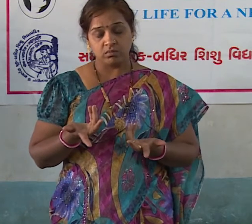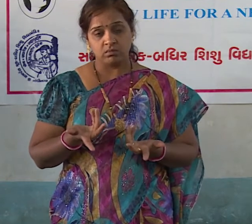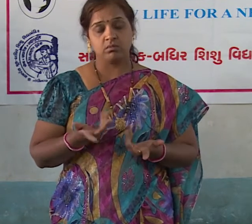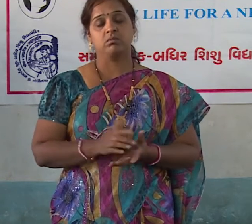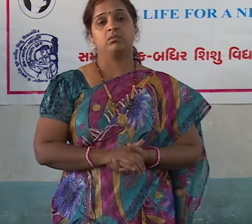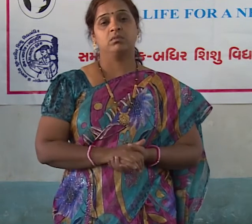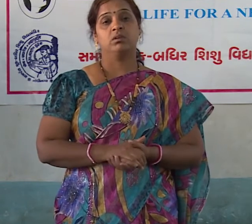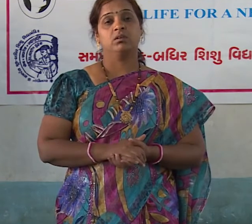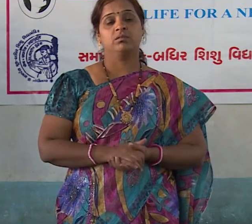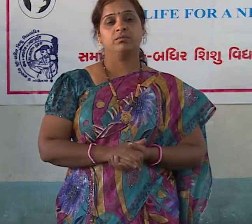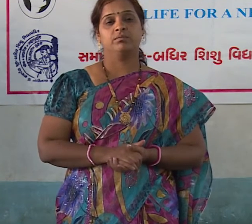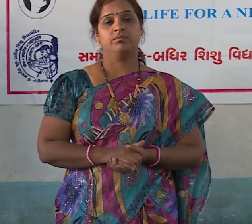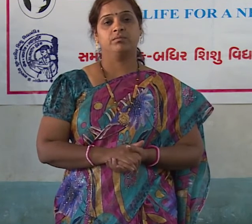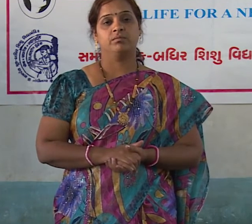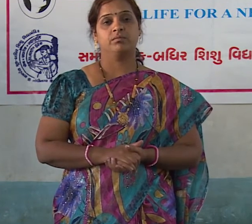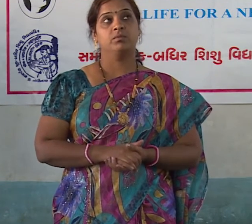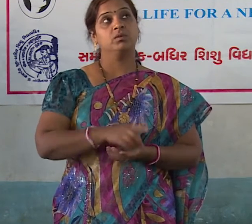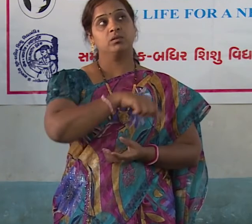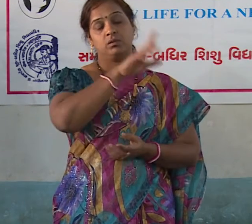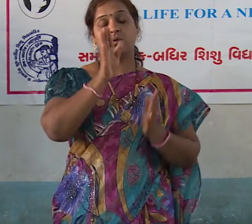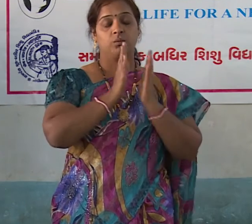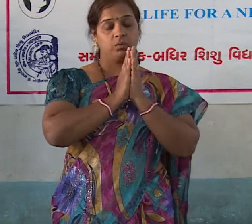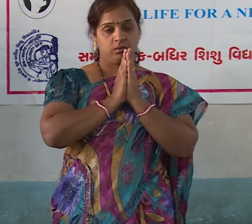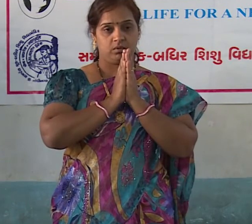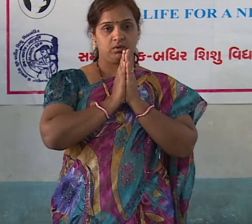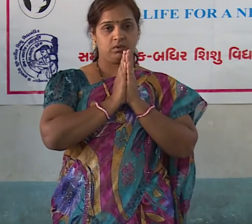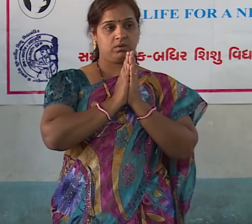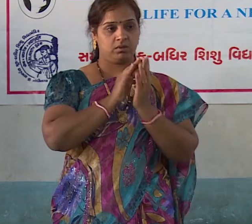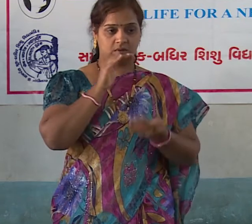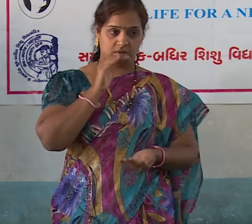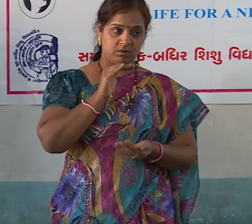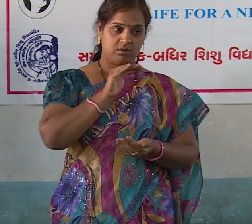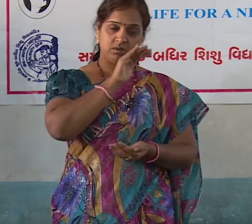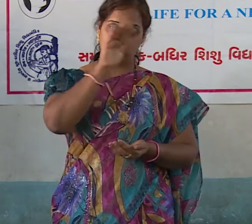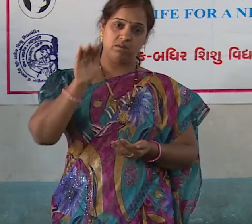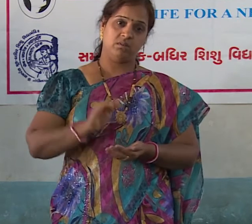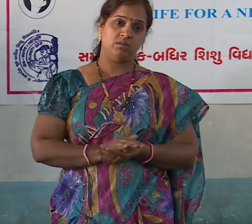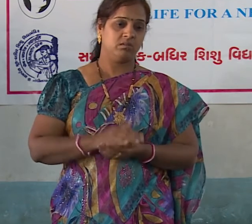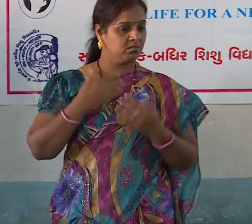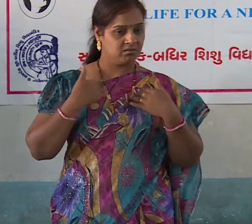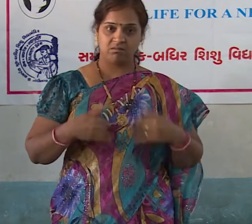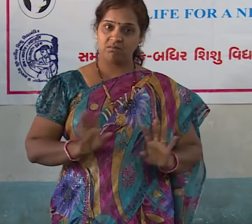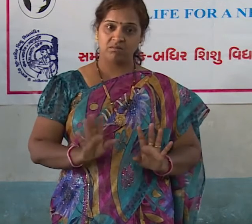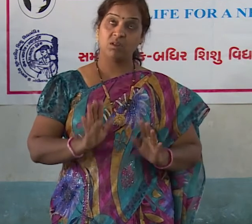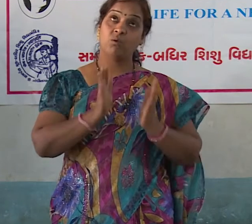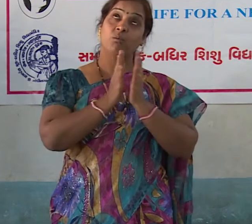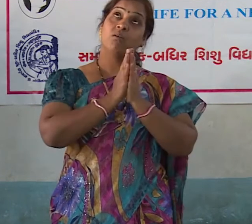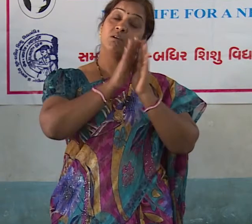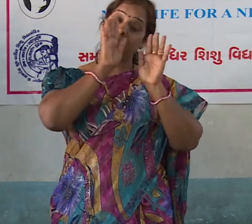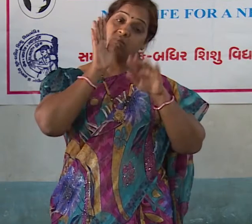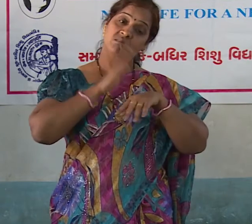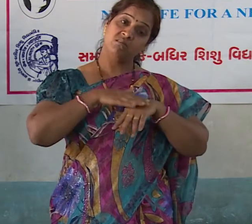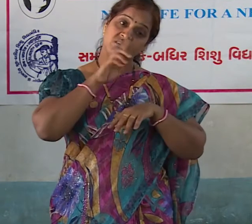बताया गया कि जो भगवान के बच्चे बन जाते हैं उनको अपना ध्यान रखने की जरूरत नहीं पड़ती, वो